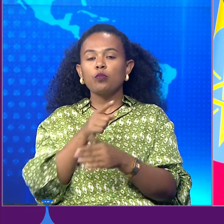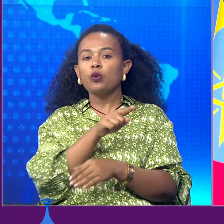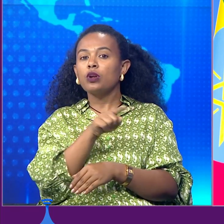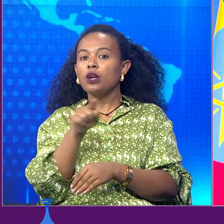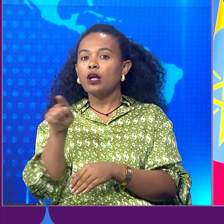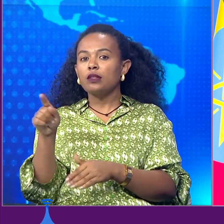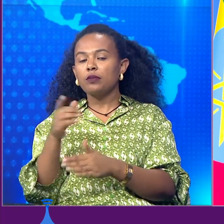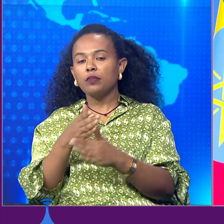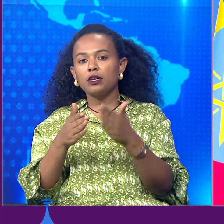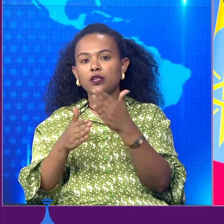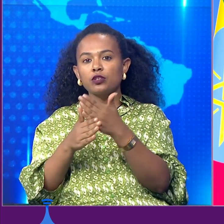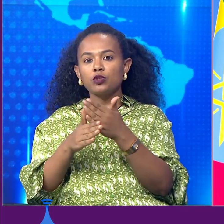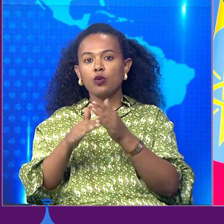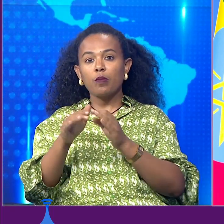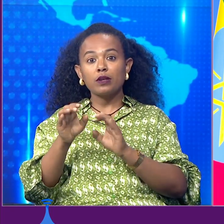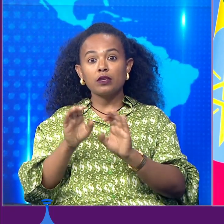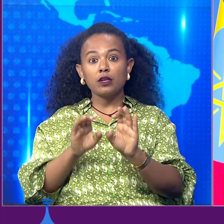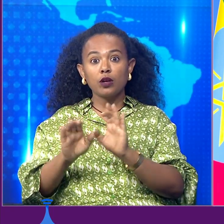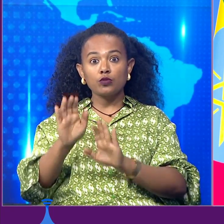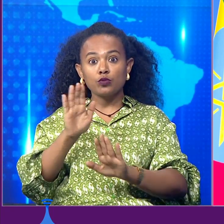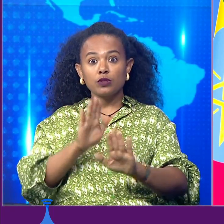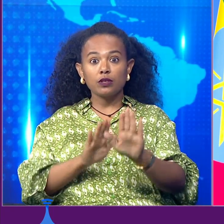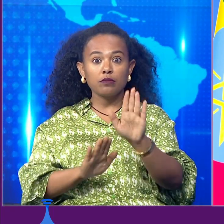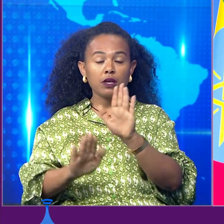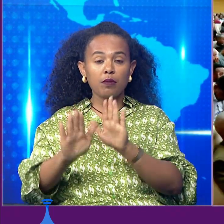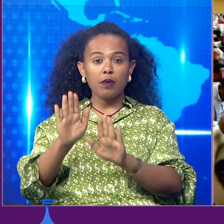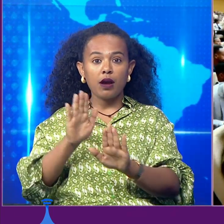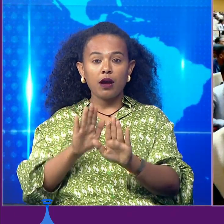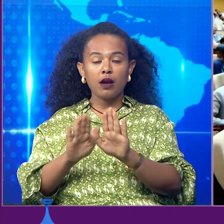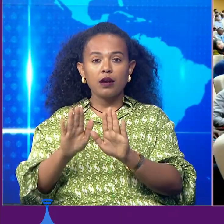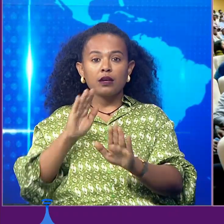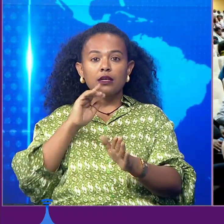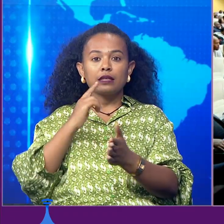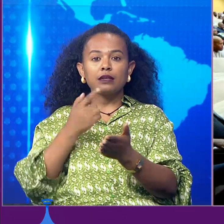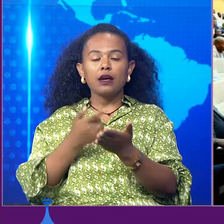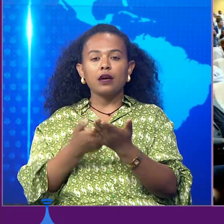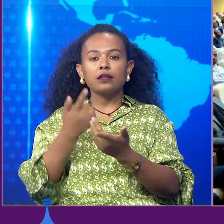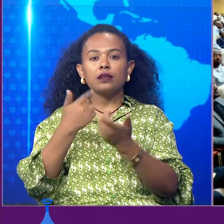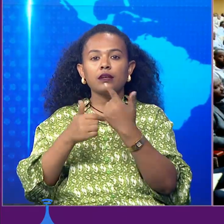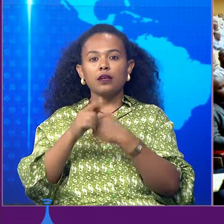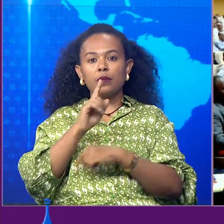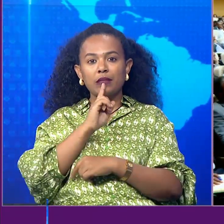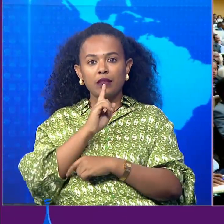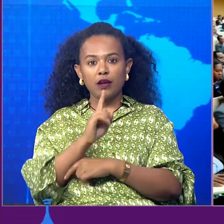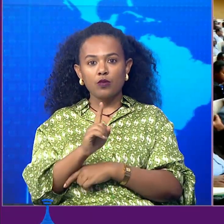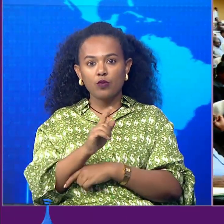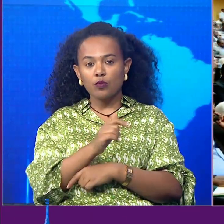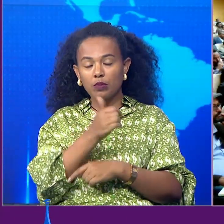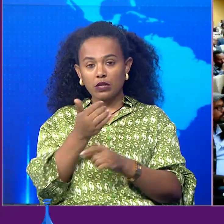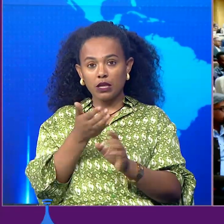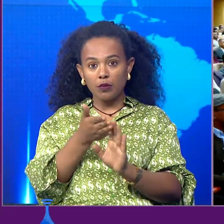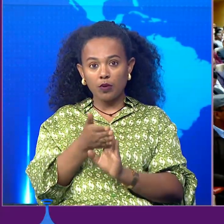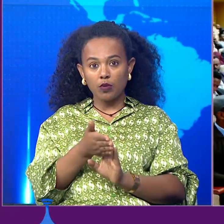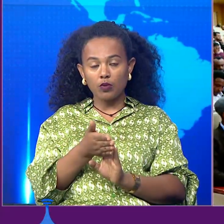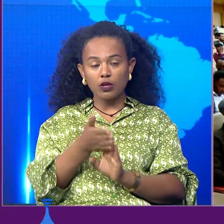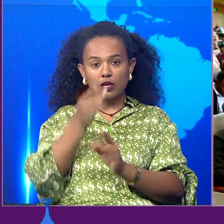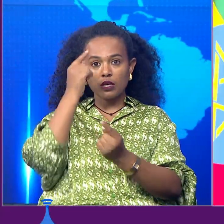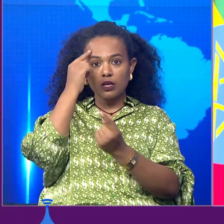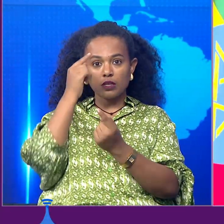በየደረጃው ባደረጋችሁት ግምገማ እየተረጋገጠ የመጣ ነው። በሌላ በኩል